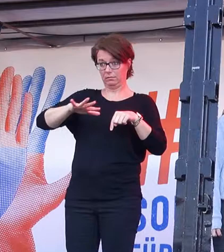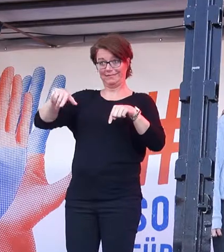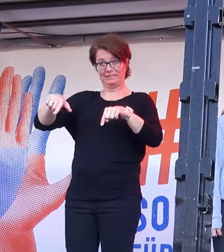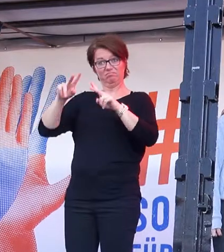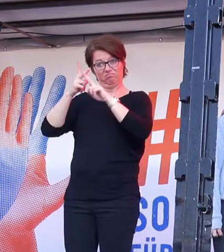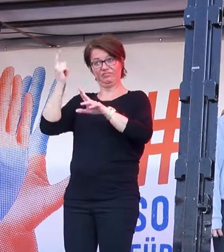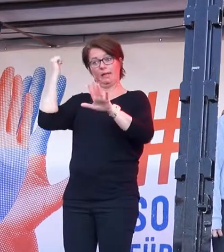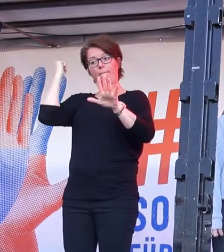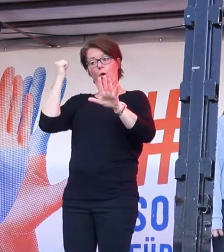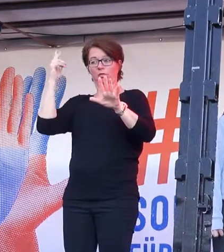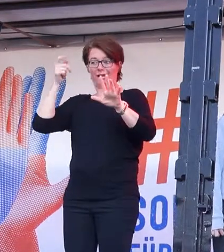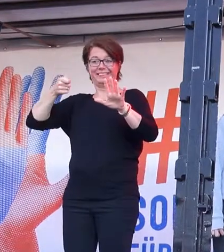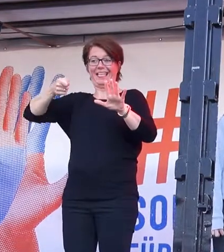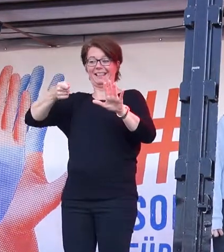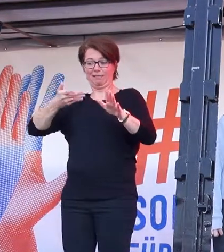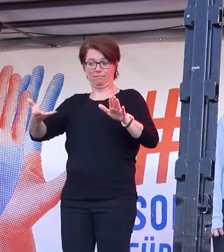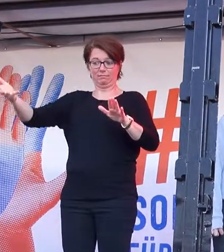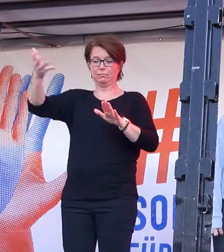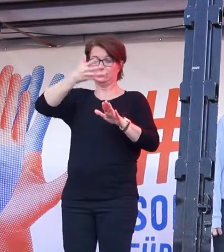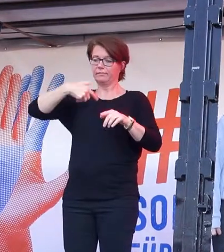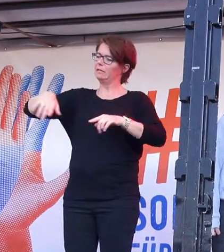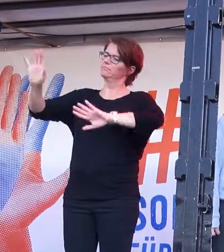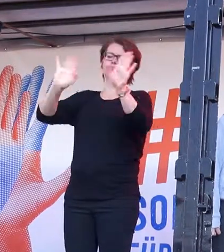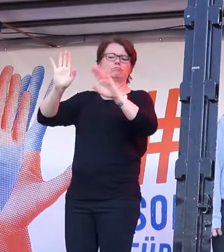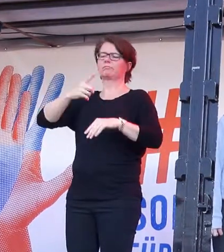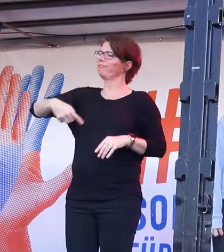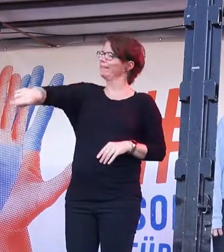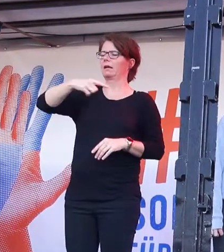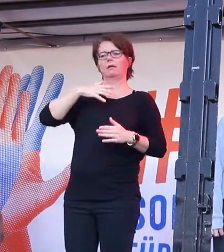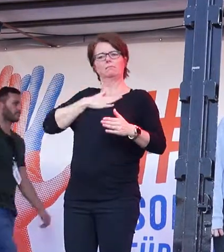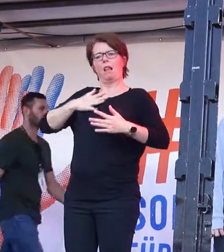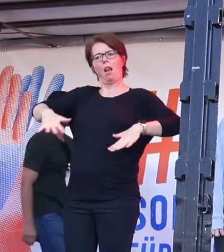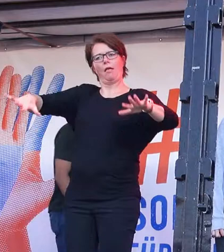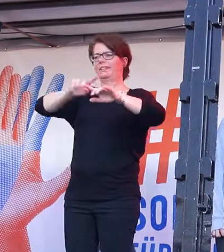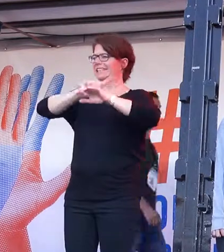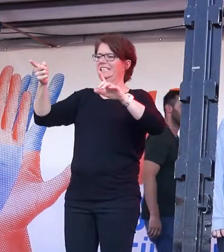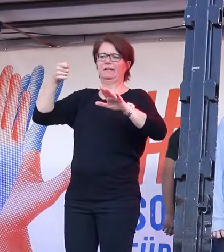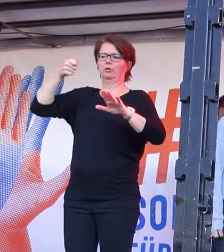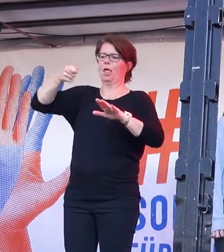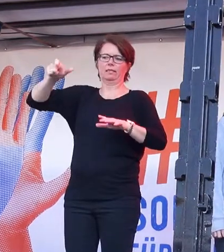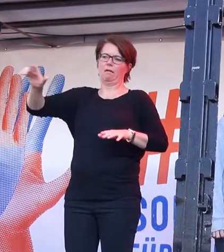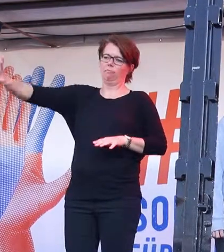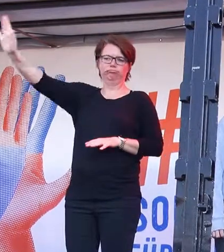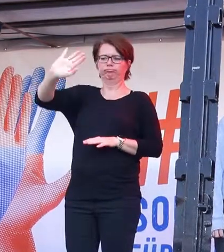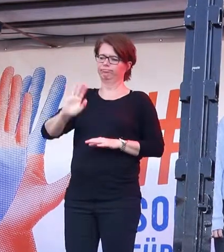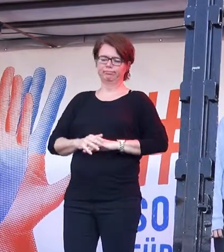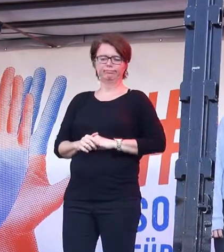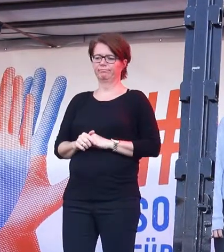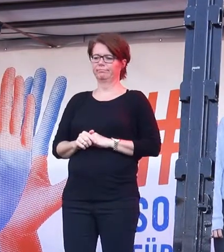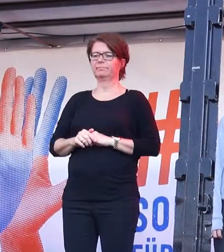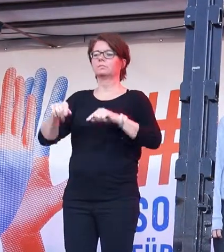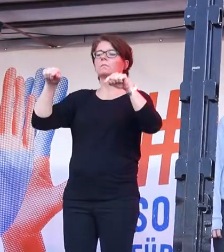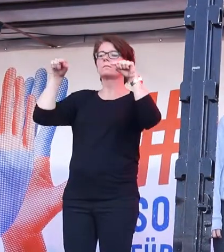Nein, es ist unser Land. Ich will, dass wir das nochmal machen. Und bitte, diesmal etwas